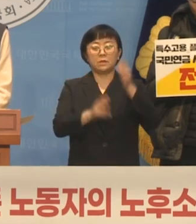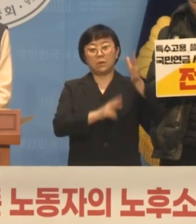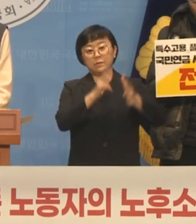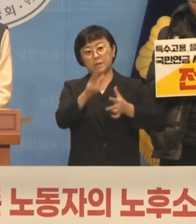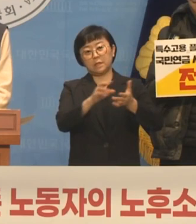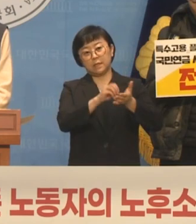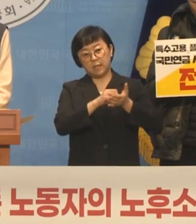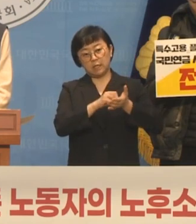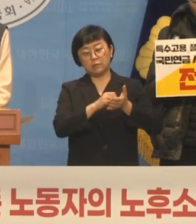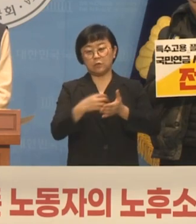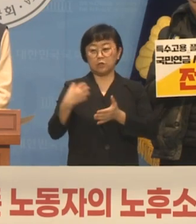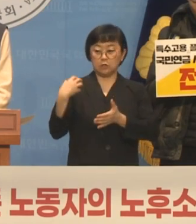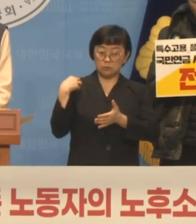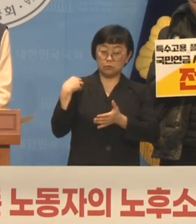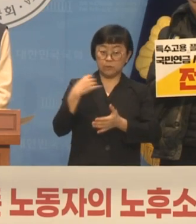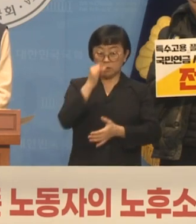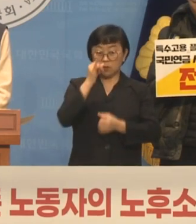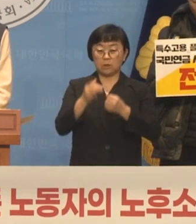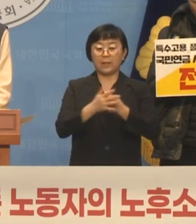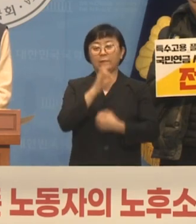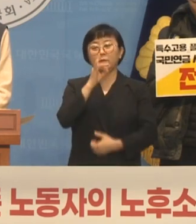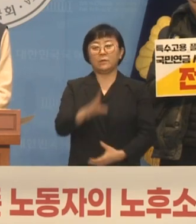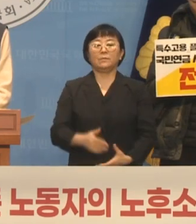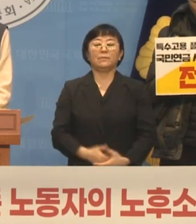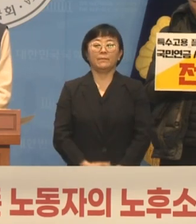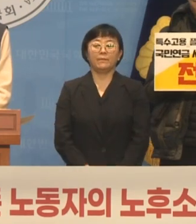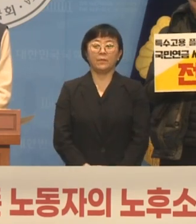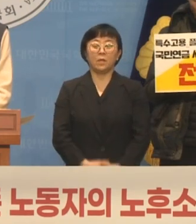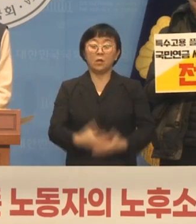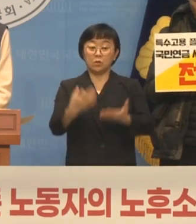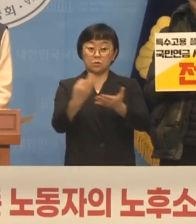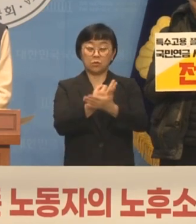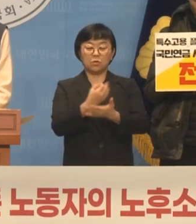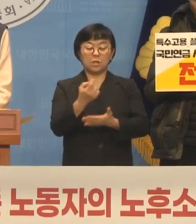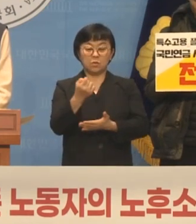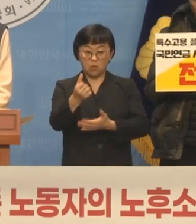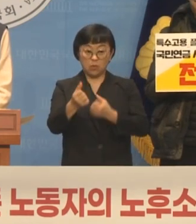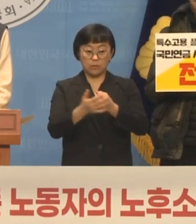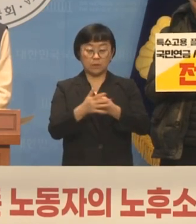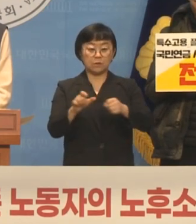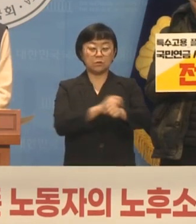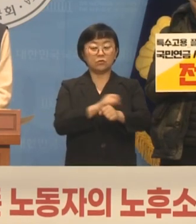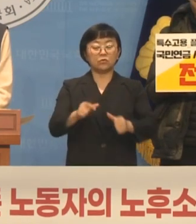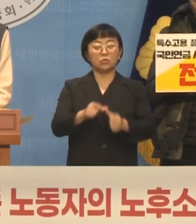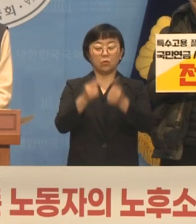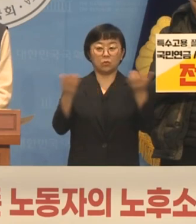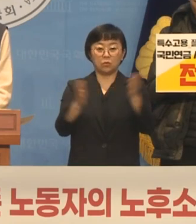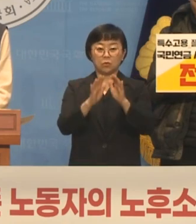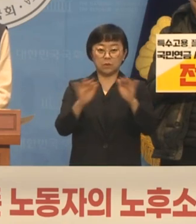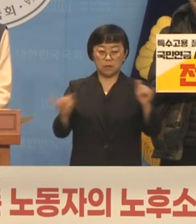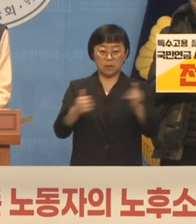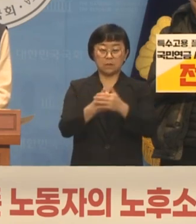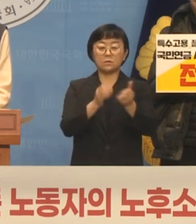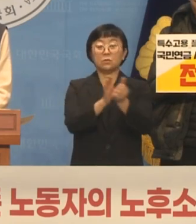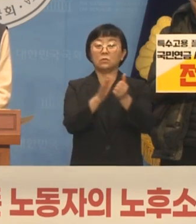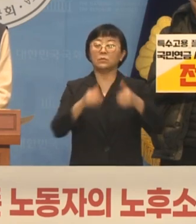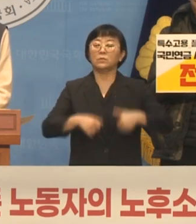가입 의무화 조치만 있어서도 안 됩니다. 소득이 낮은 특수고용 노동자에 대한 지원에도 마련되어야